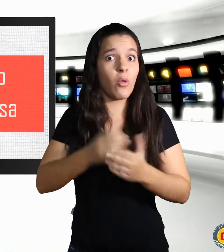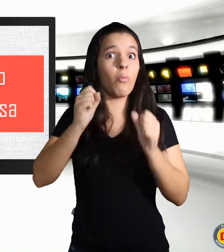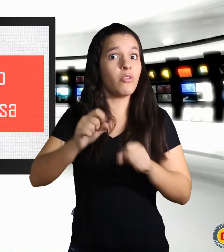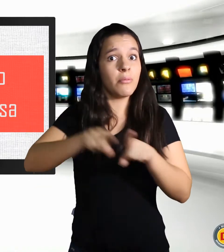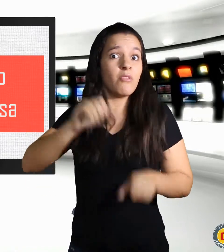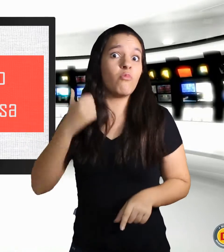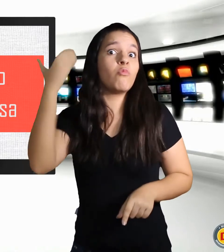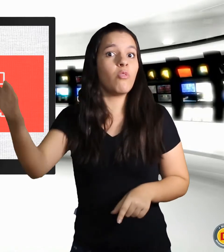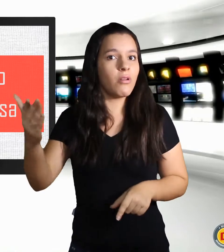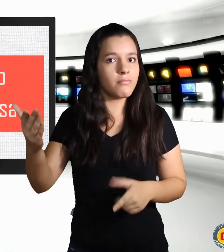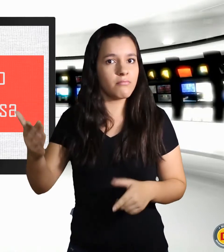fora dele.